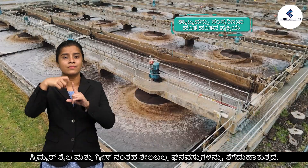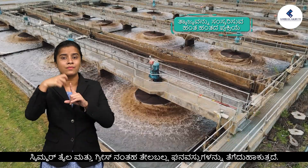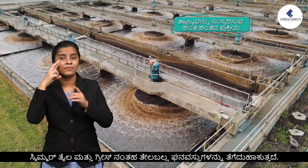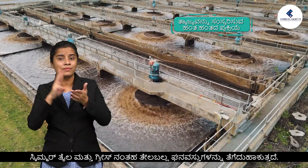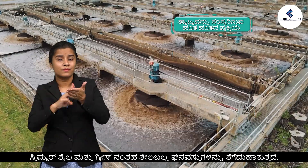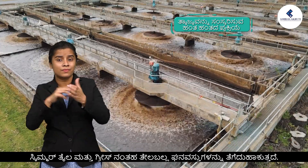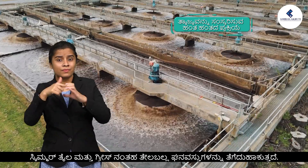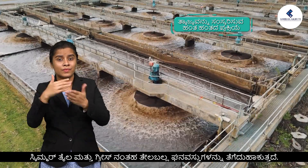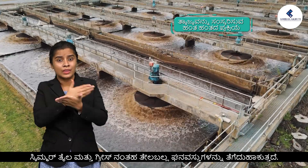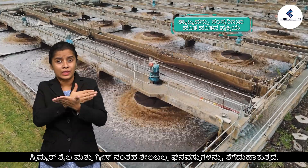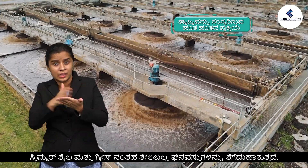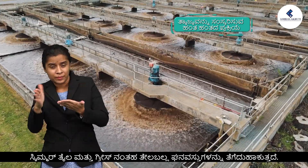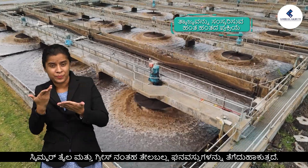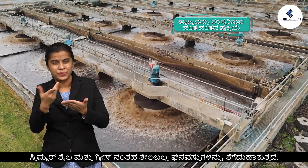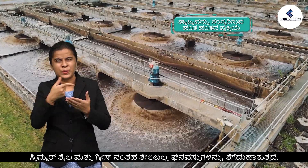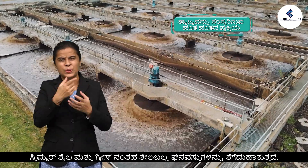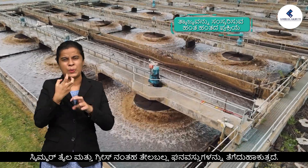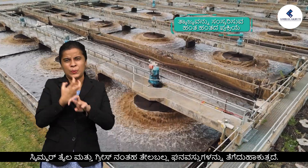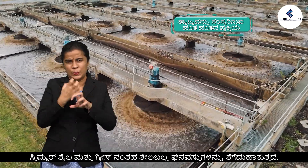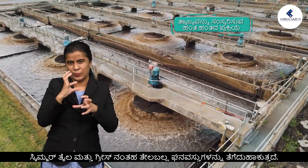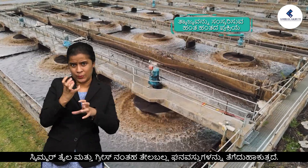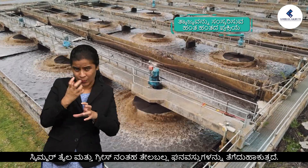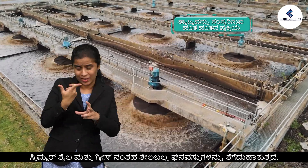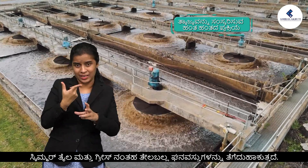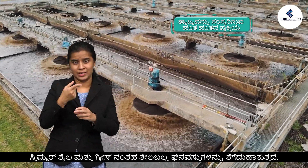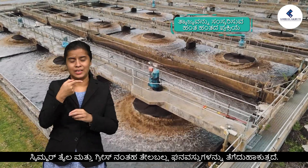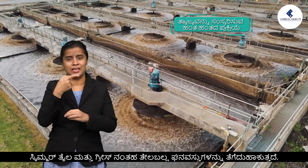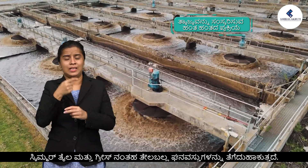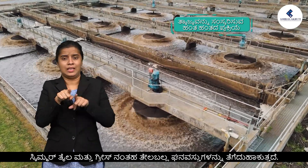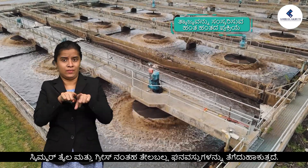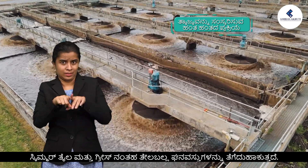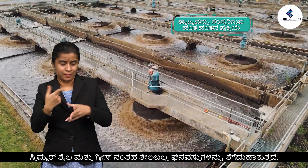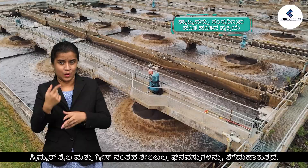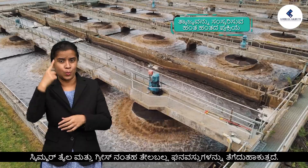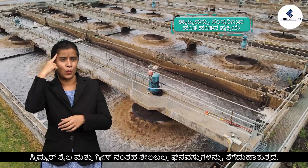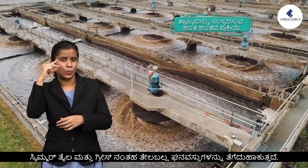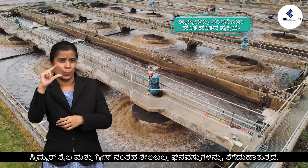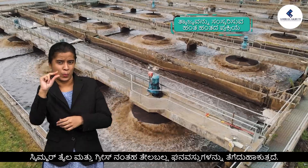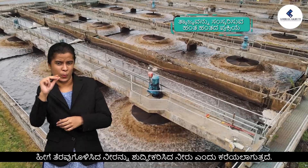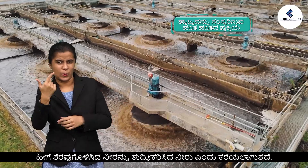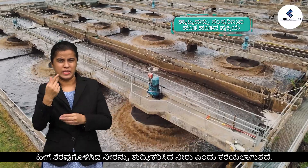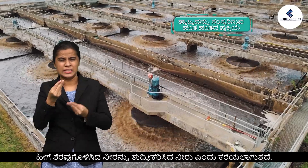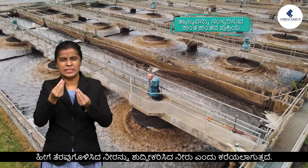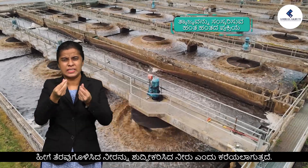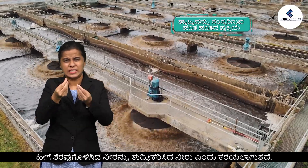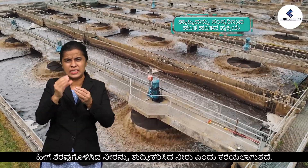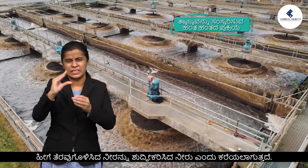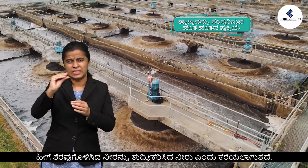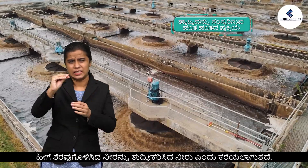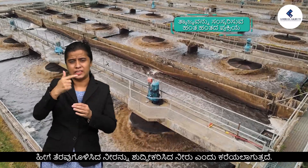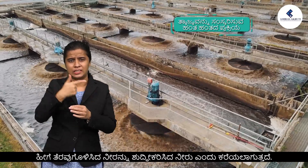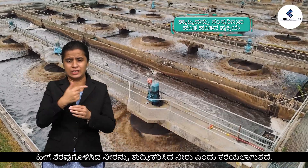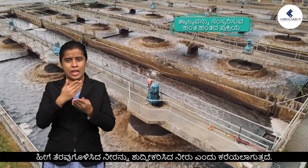ಸ್ಕ್ರಿಮ್ಮರ್ ತೈಲ ಮತ್ತು ಗ್ರೀಸ್ನಂತಹ ತೇಲಬಲ್ಲ ಘನವಸ್ತುಗಳನ್ನು ತೆಗೆದುಹಾಕುತ್ತದೆ. ಹೀಗೆ